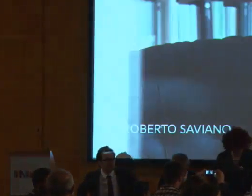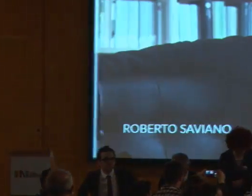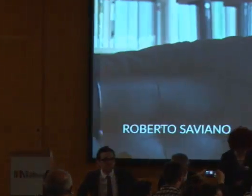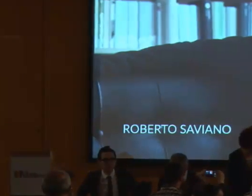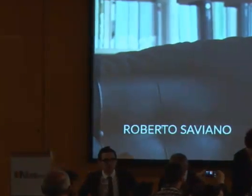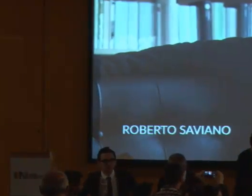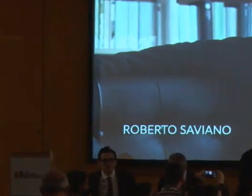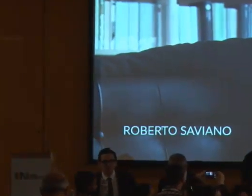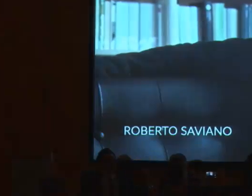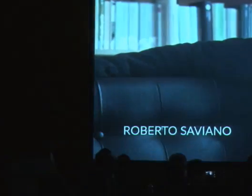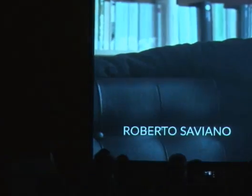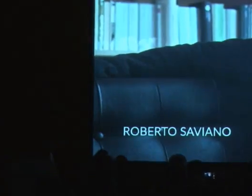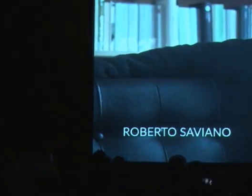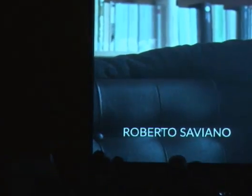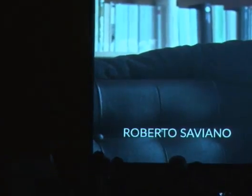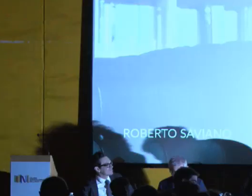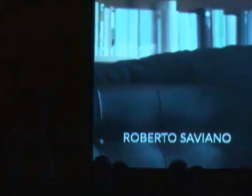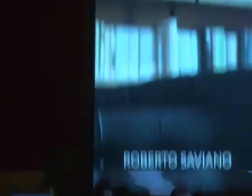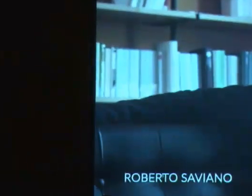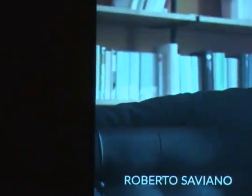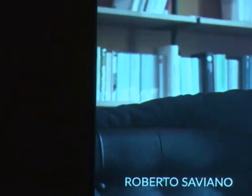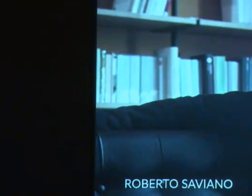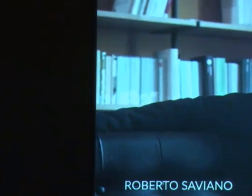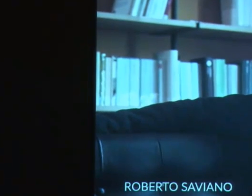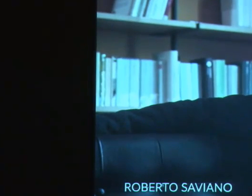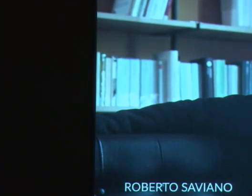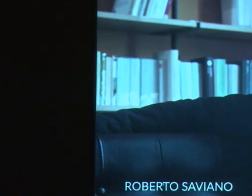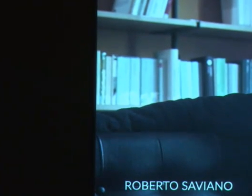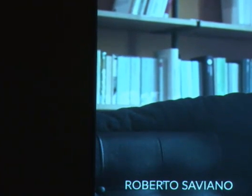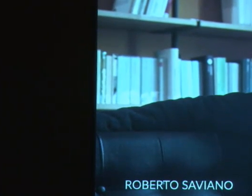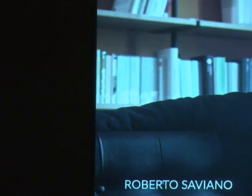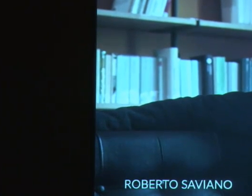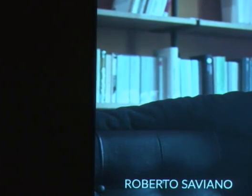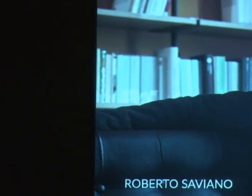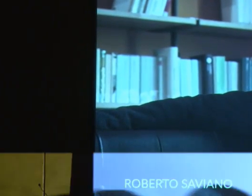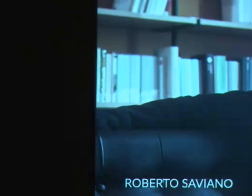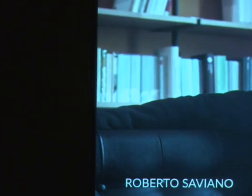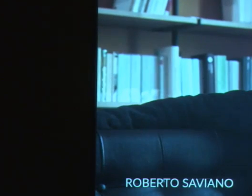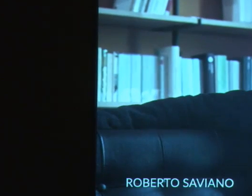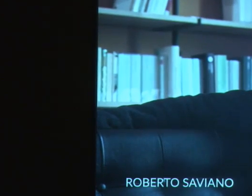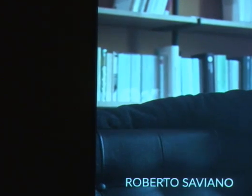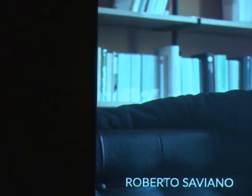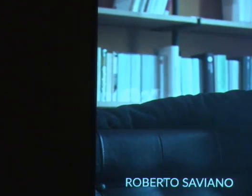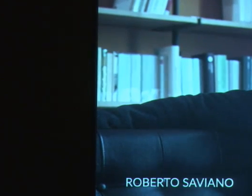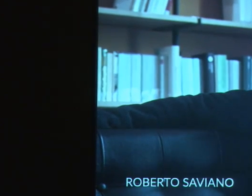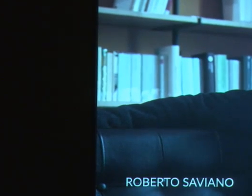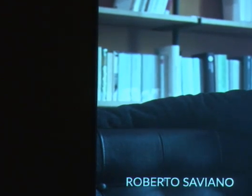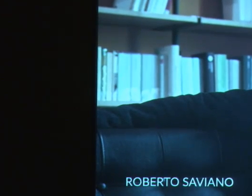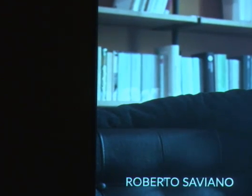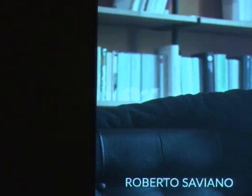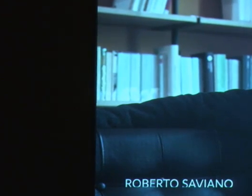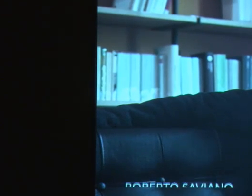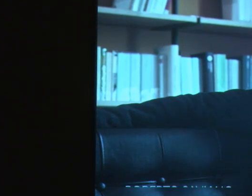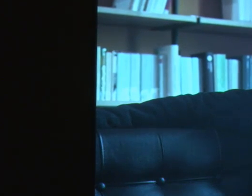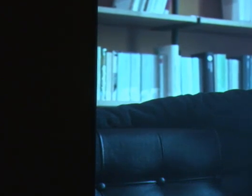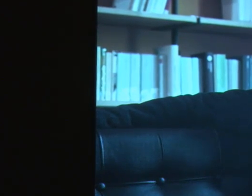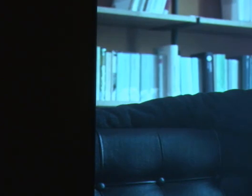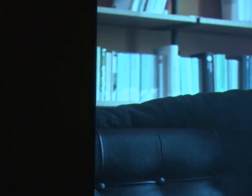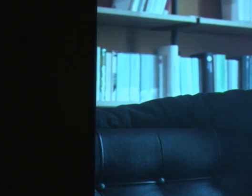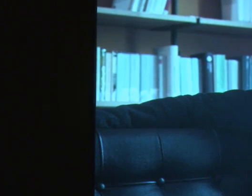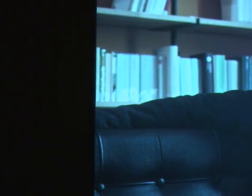da lettore quando mi piaceva la possibilità io venivo dalla provincia non c'erano